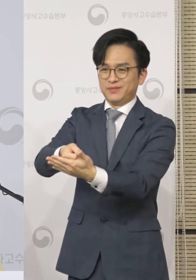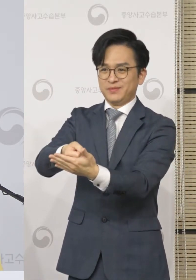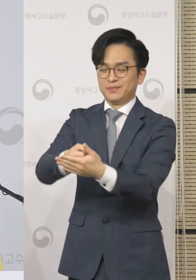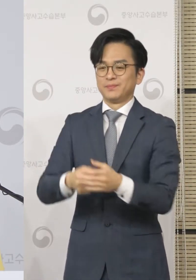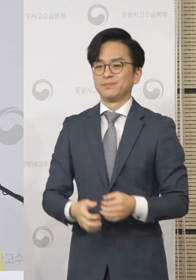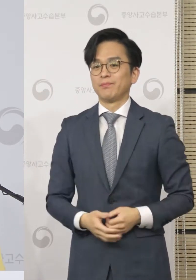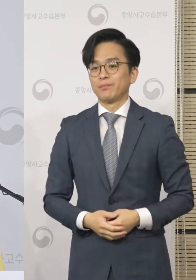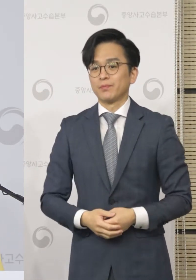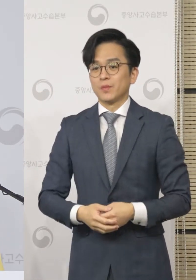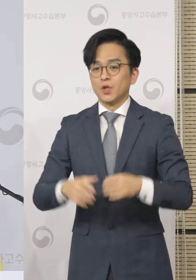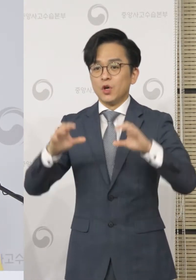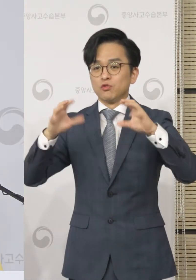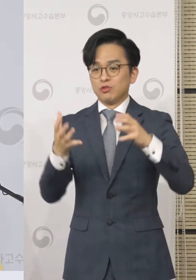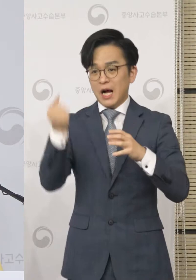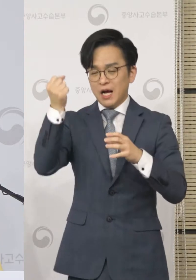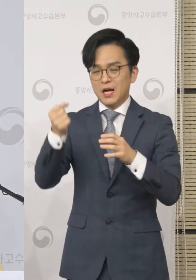결정하였습니다.